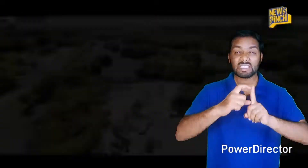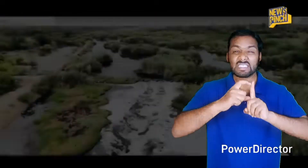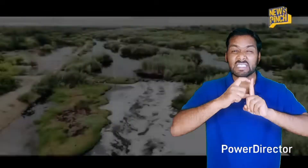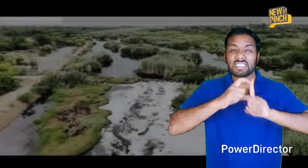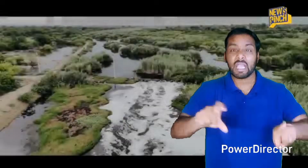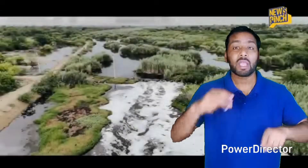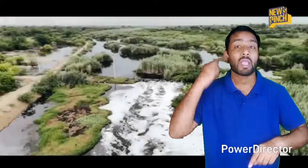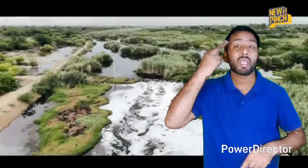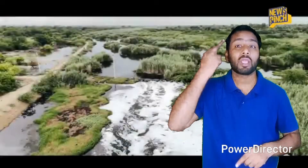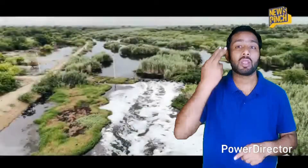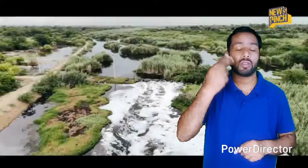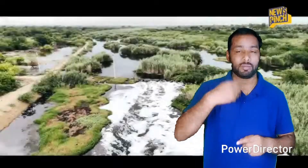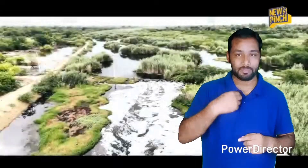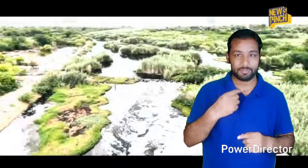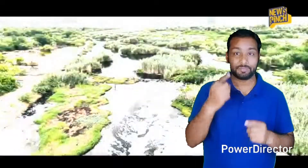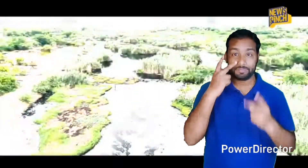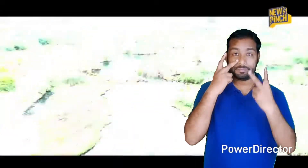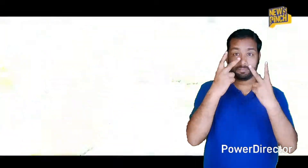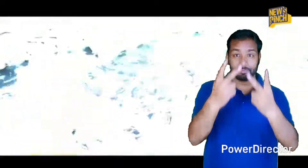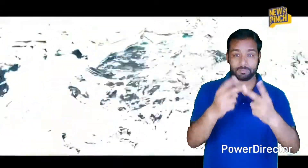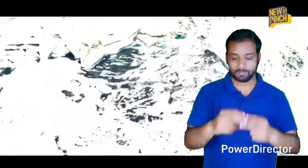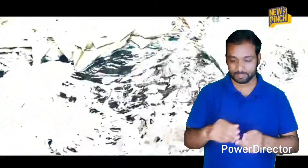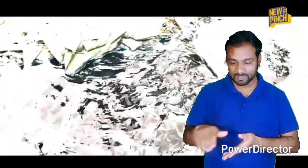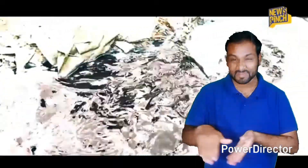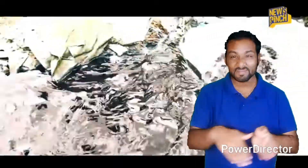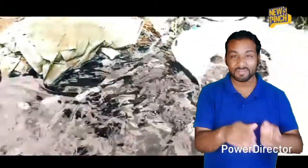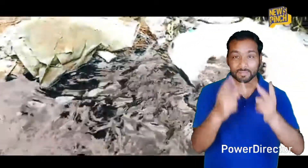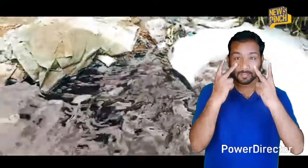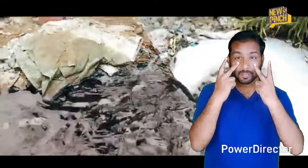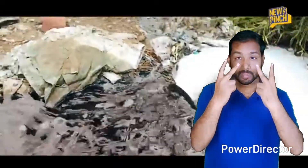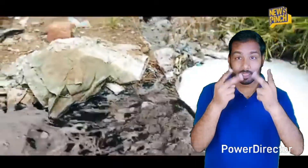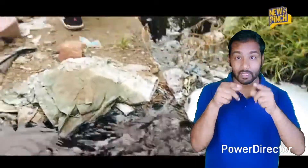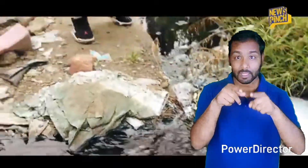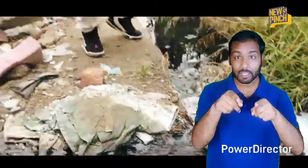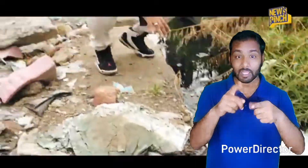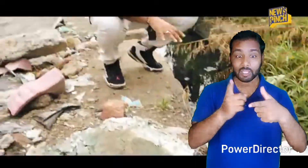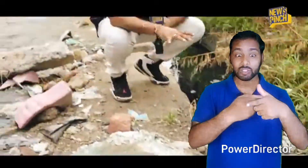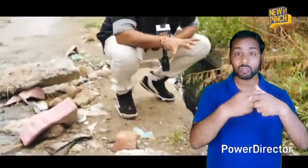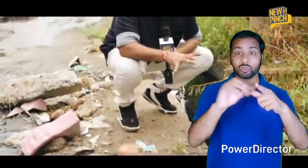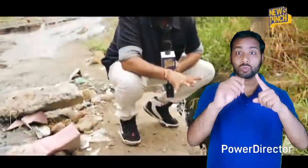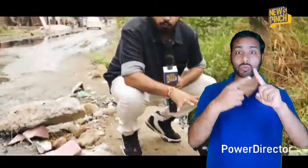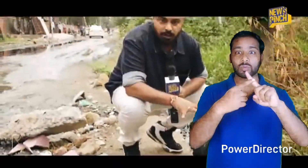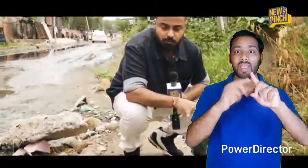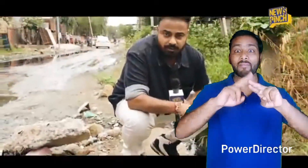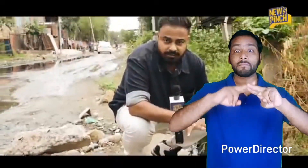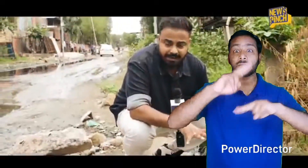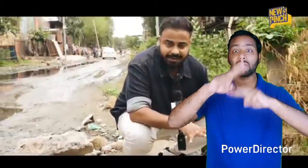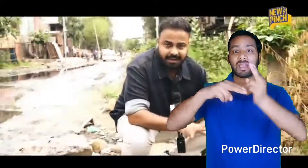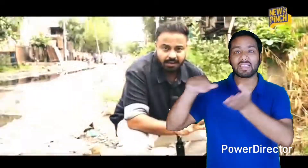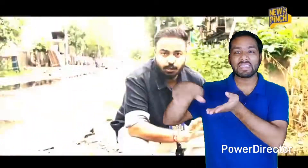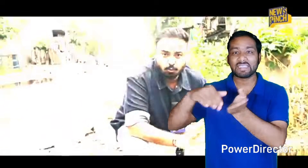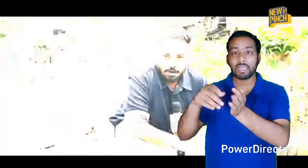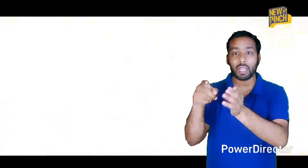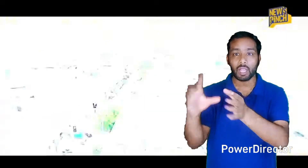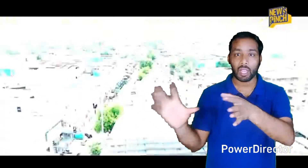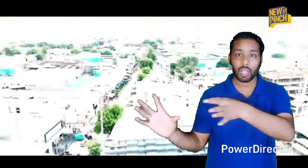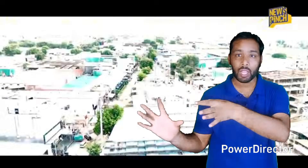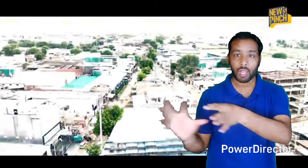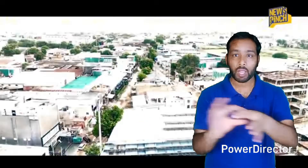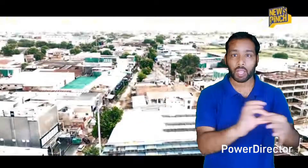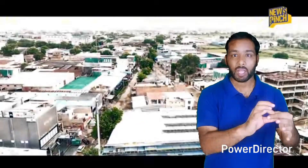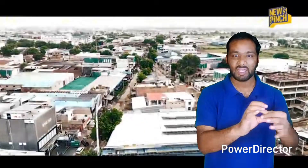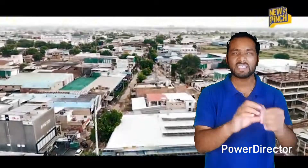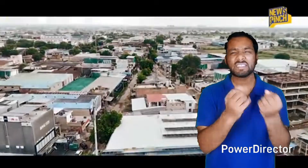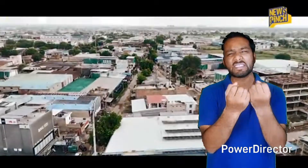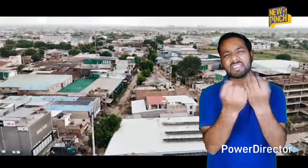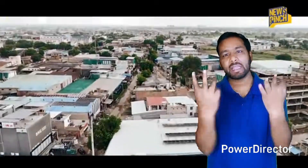जोजरी नदी जहर क्यों है, अब मैं उसके केंद्र पे आपको ले आया। ये जो नाला आप देख रहे हैं, ये जोधपुर का जो इंडस्ट्रियल एरिया है, रीको नाम से जिसको